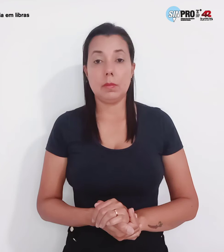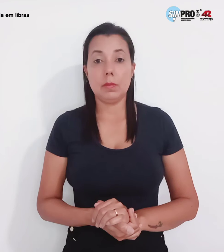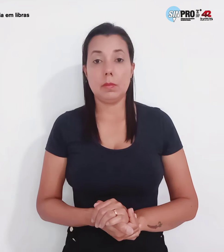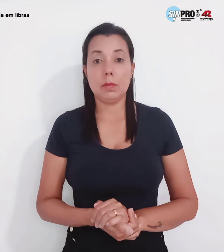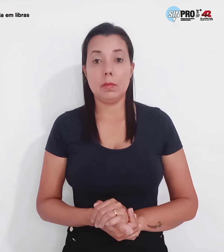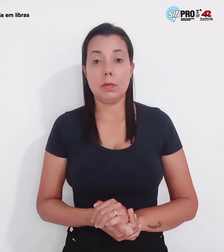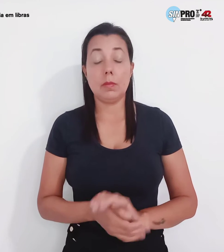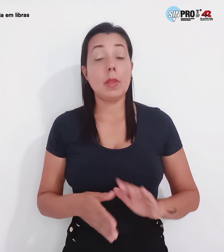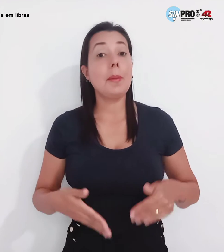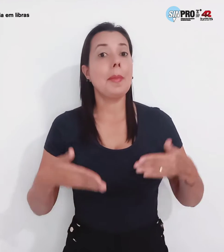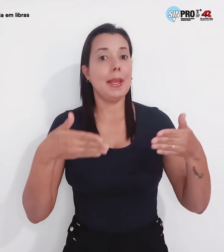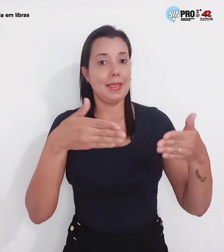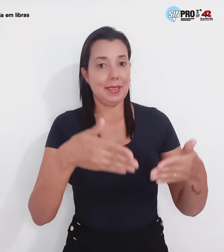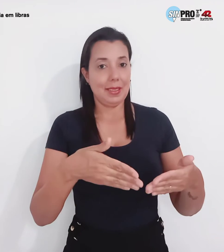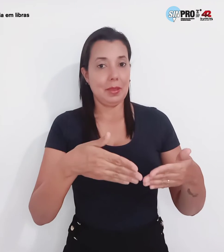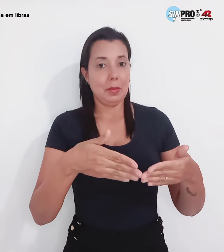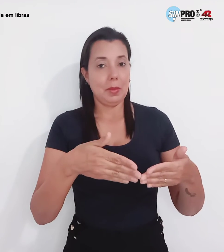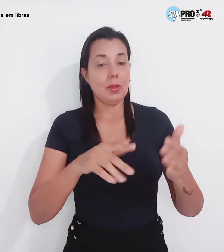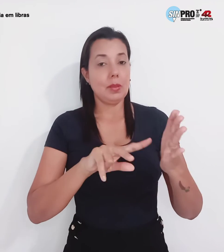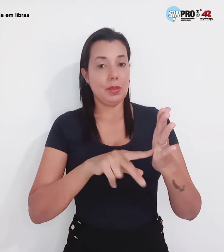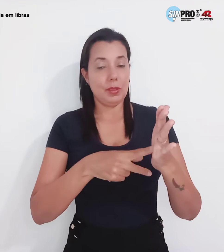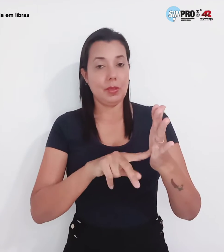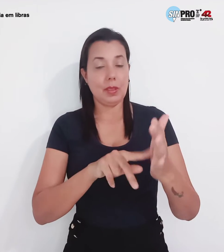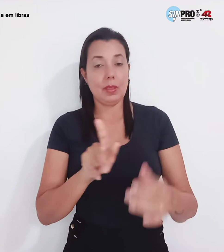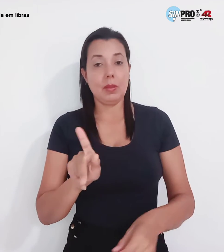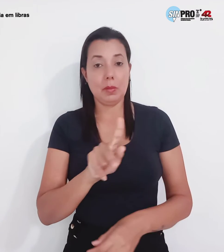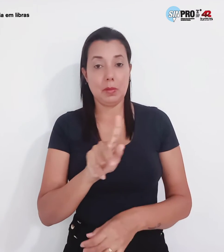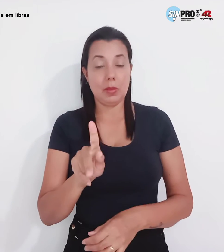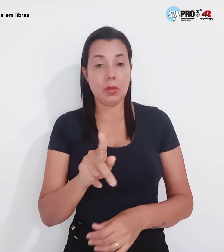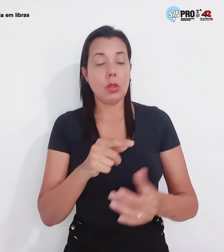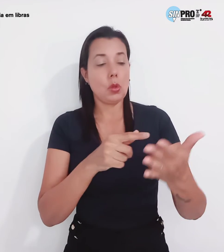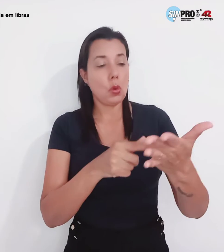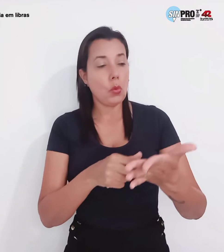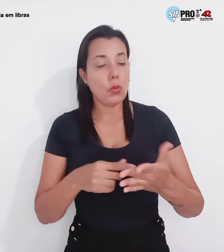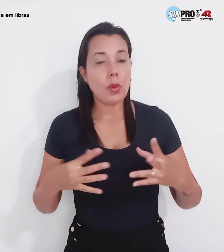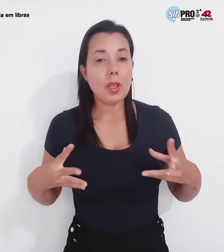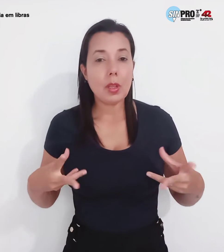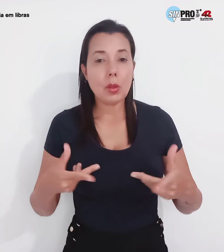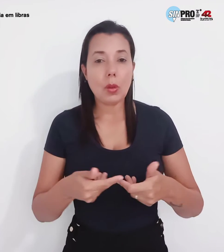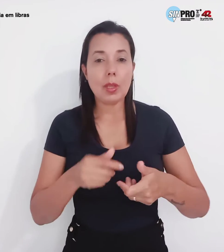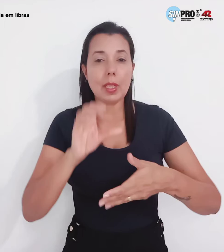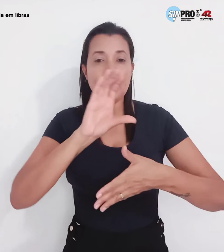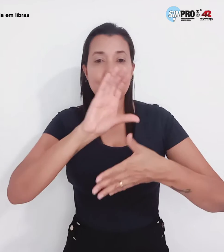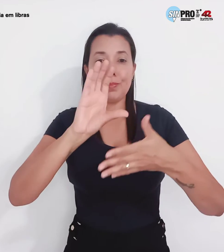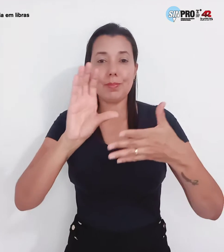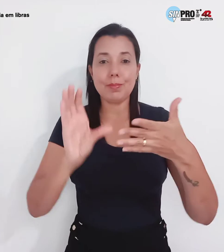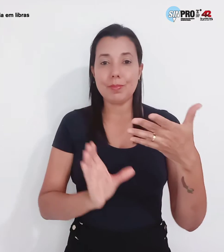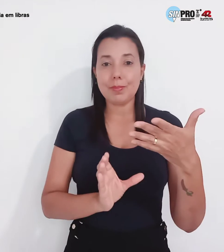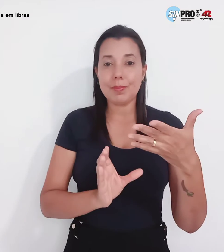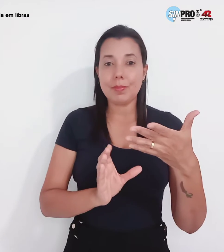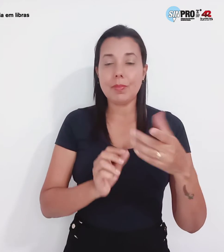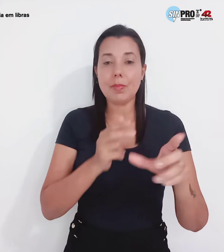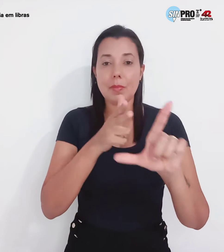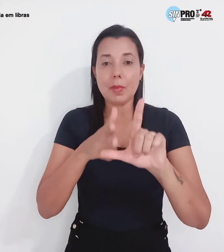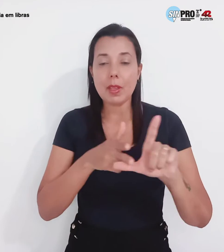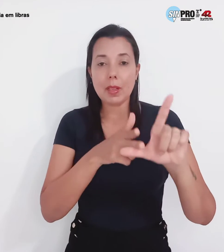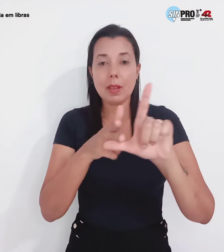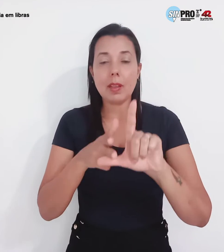Participe! O SimproDF convida toda a categoria para a live de lançamento